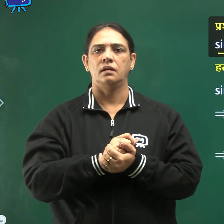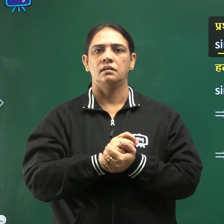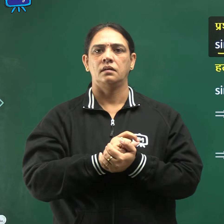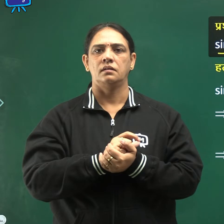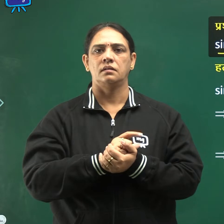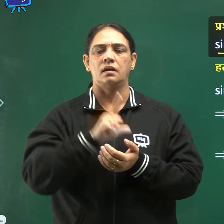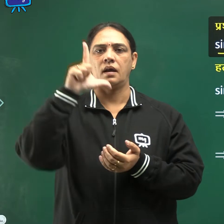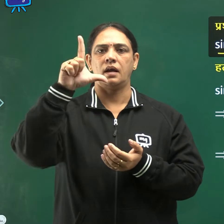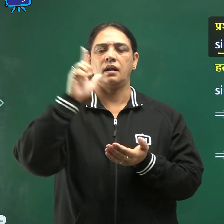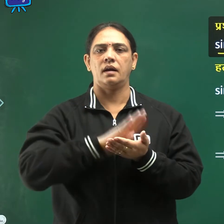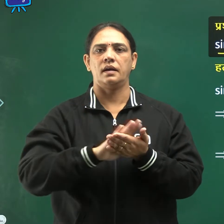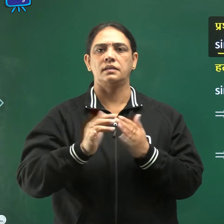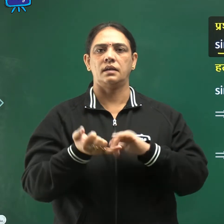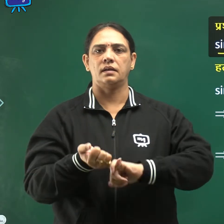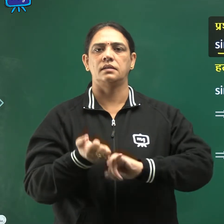LHS